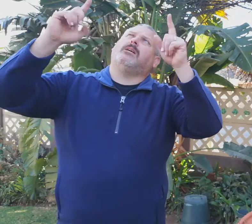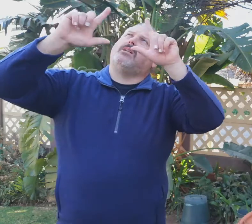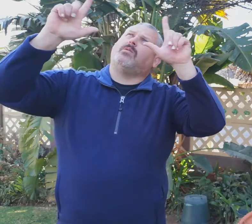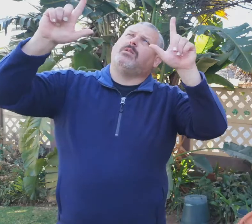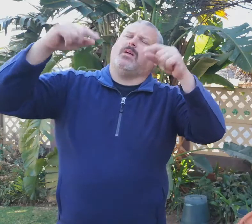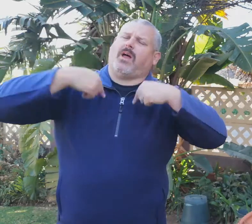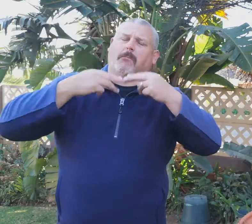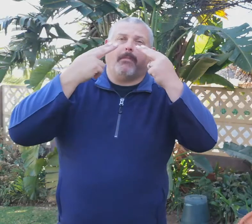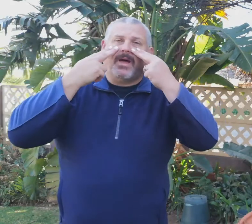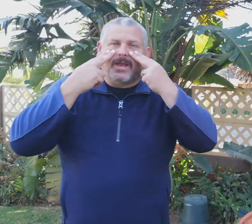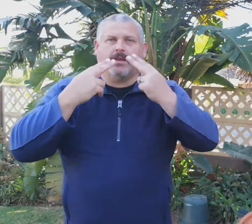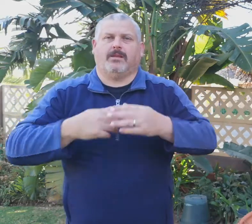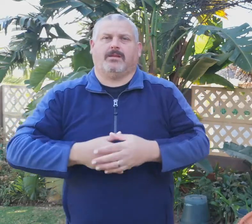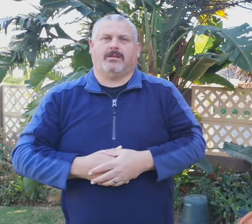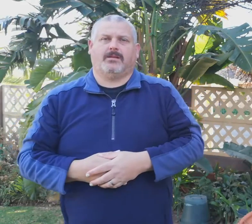Yeah, Lord, I'm blind.